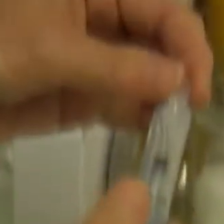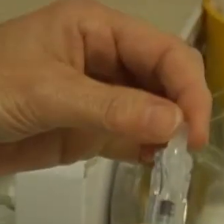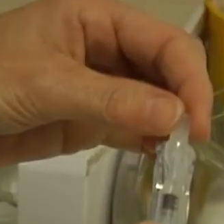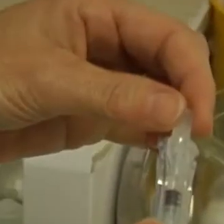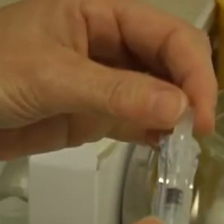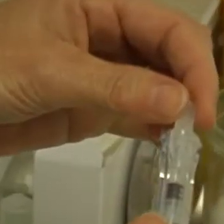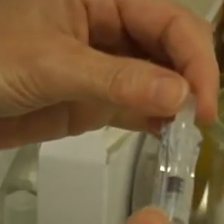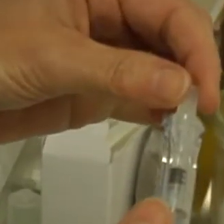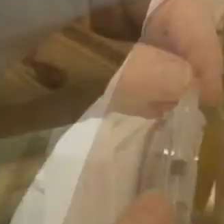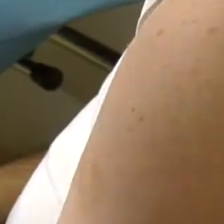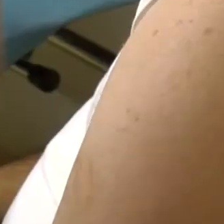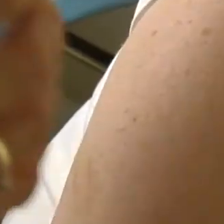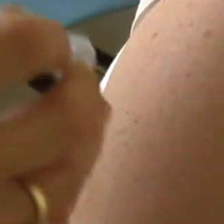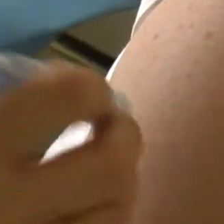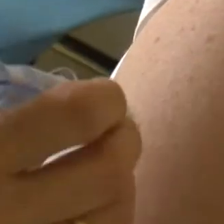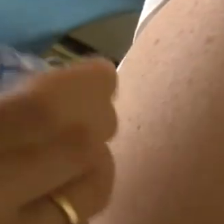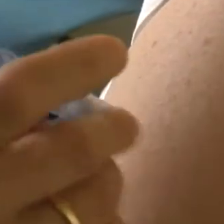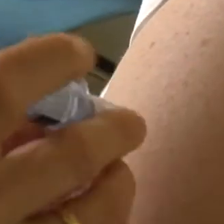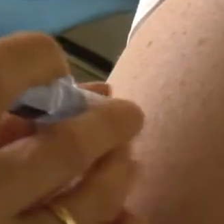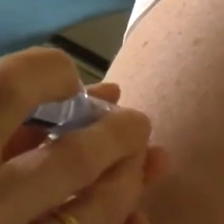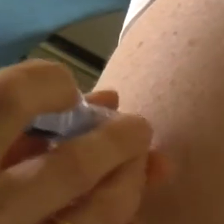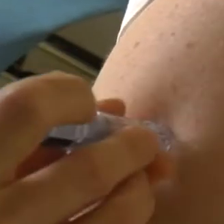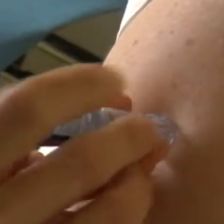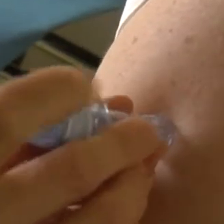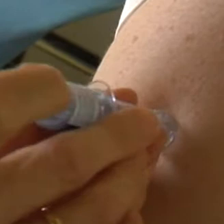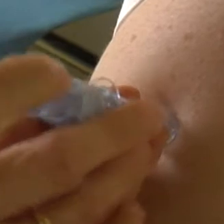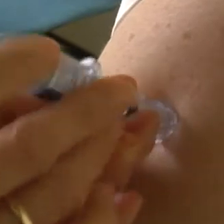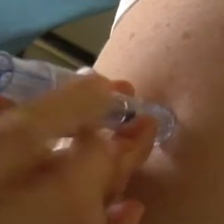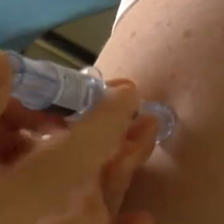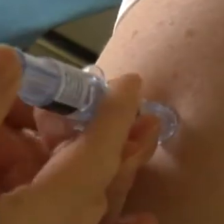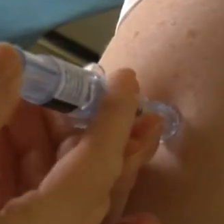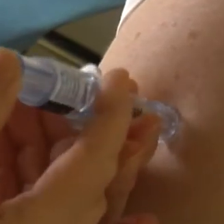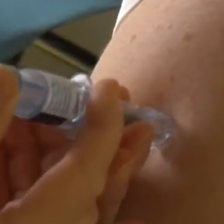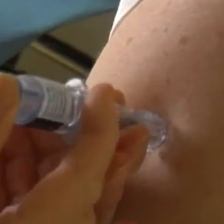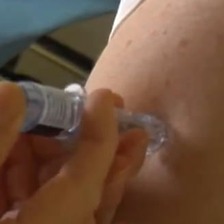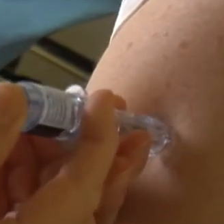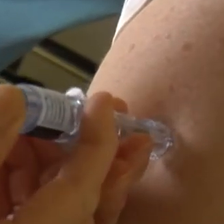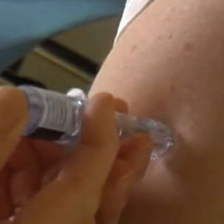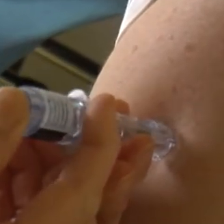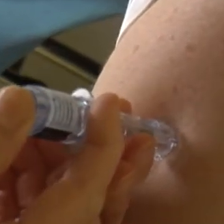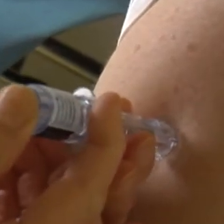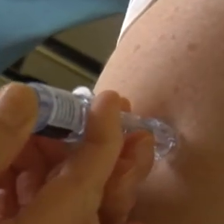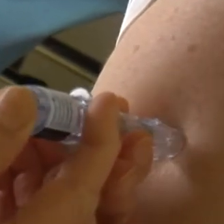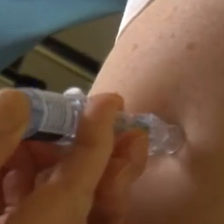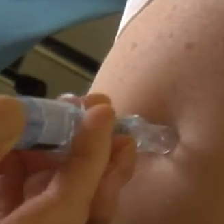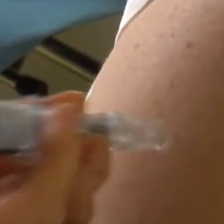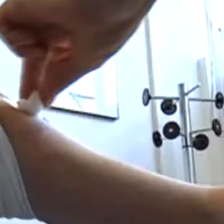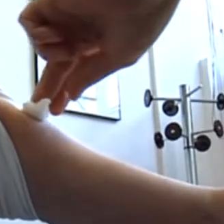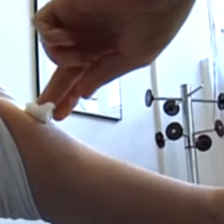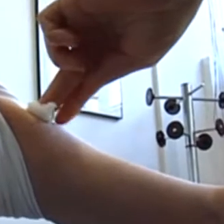nostra regione l'incidenza dei positivi è del 5,7, mentre la media nazionale al 27 dicembre era